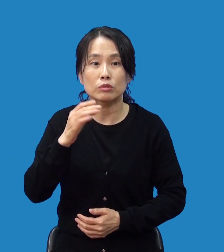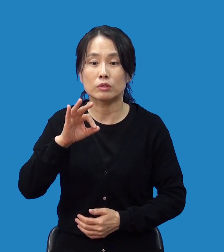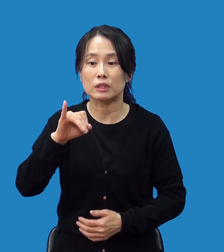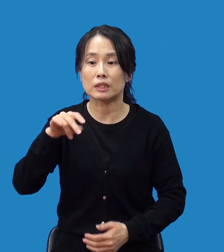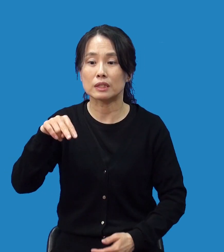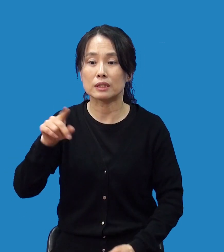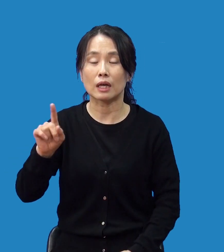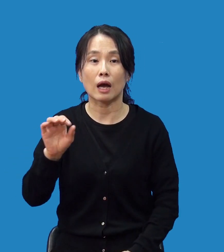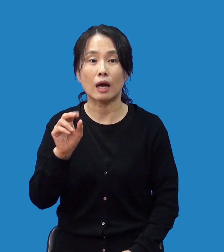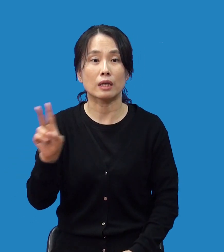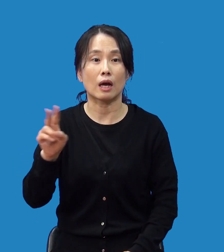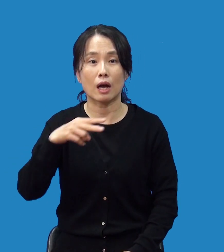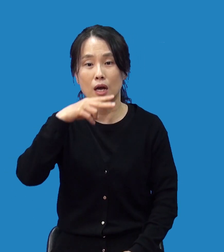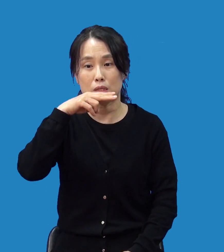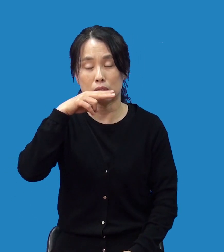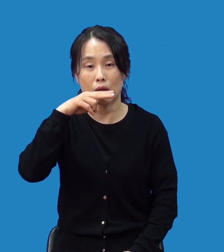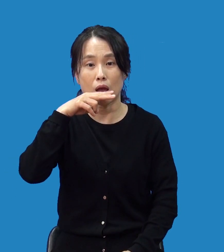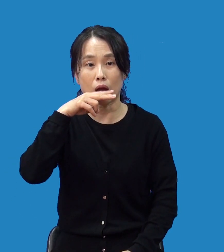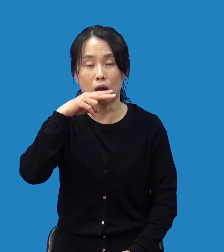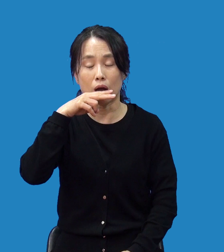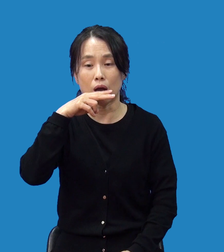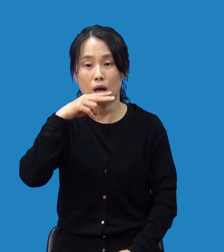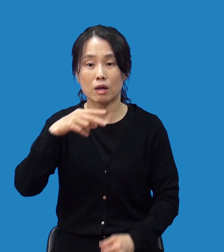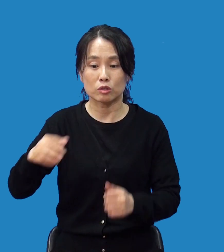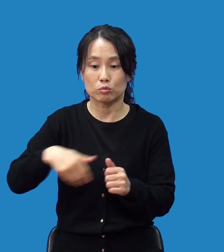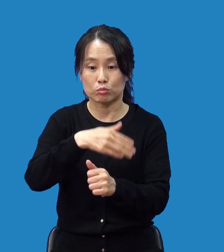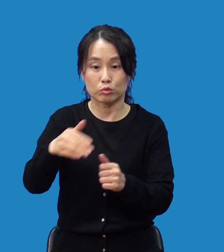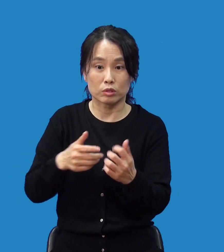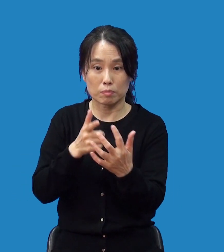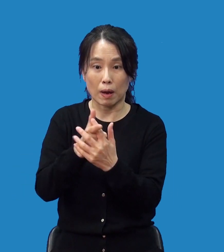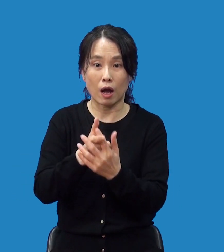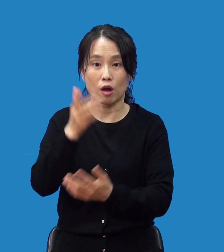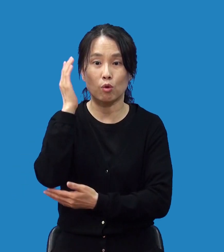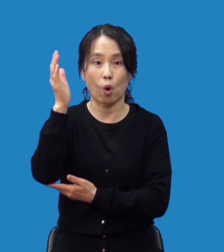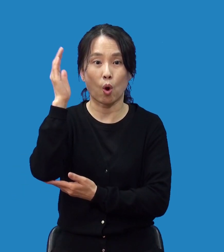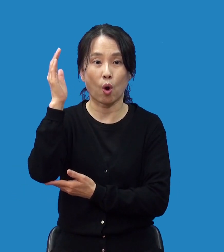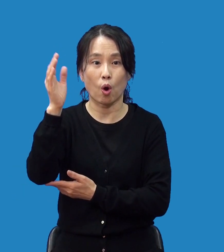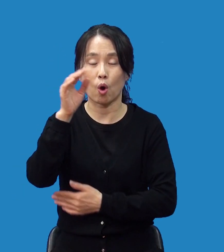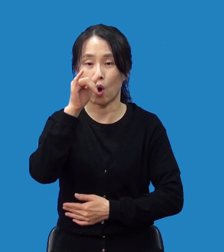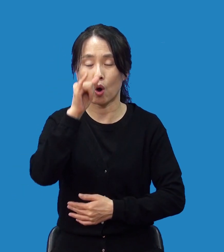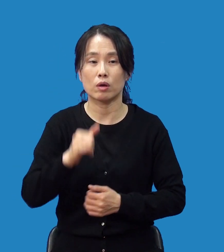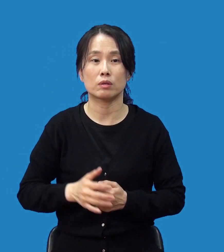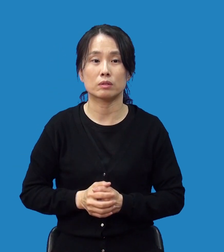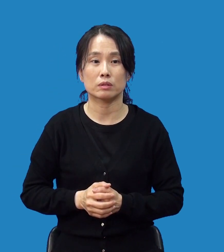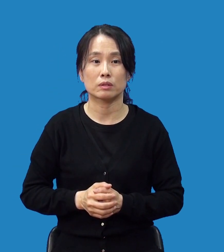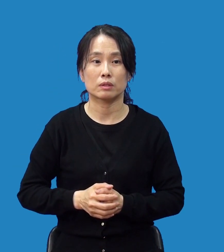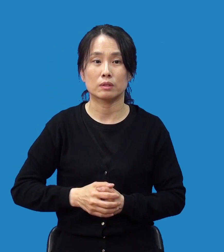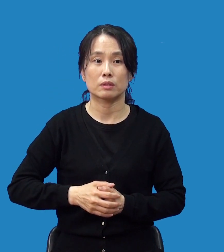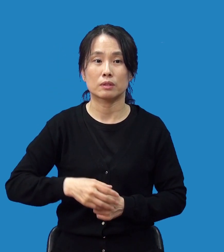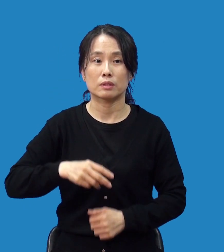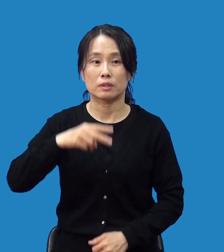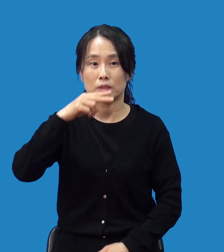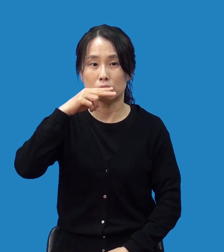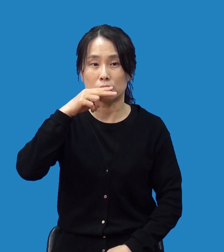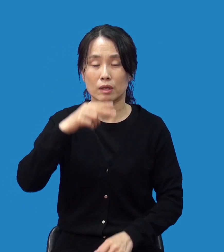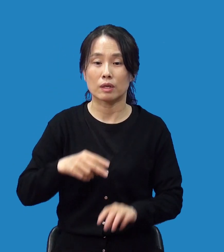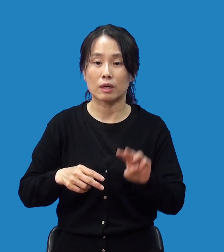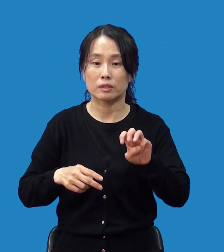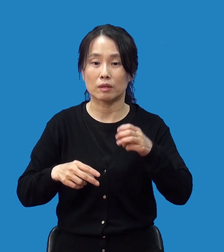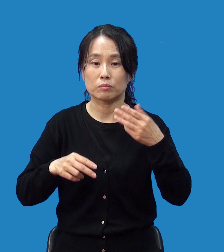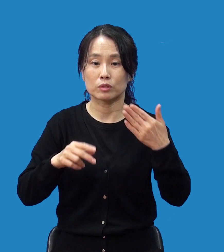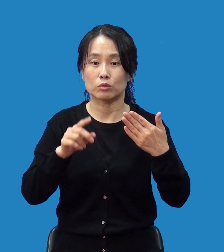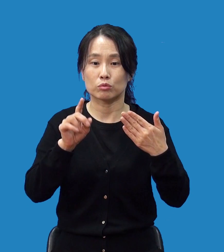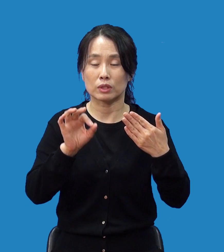40장의 예언자입니다. 이사야 39장과 40장은 서로 앞뒤로